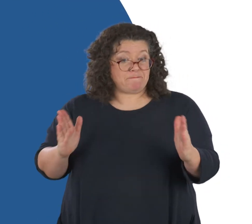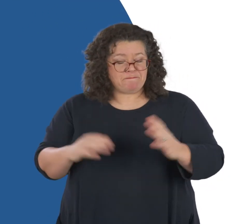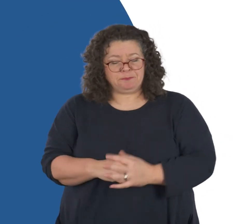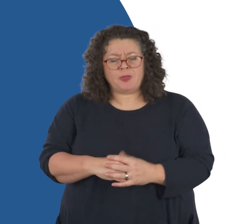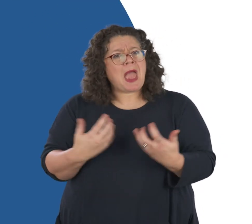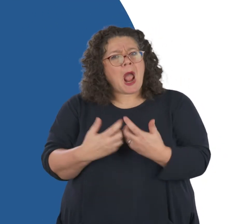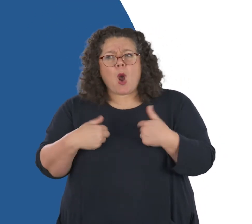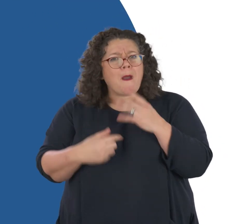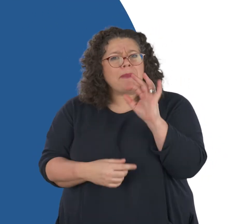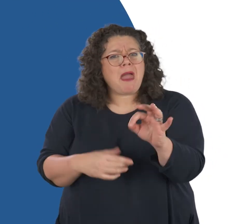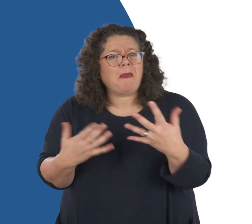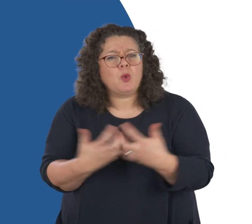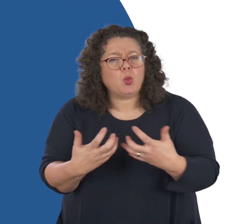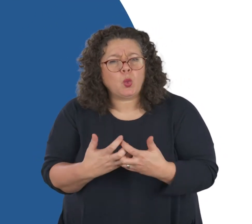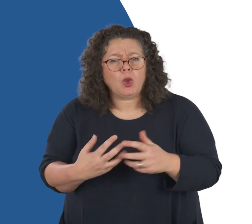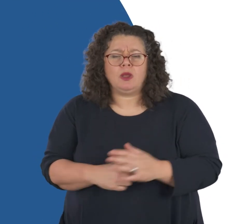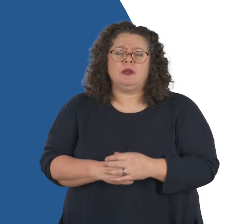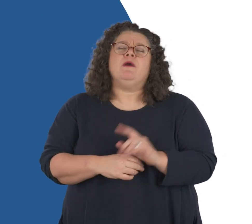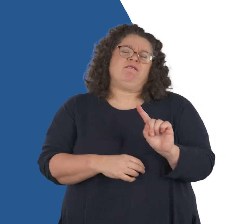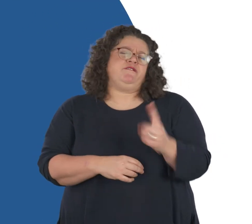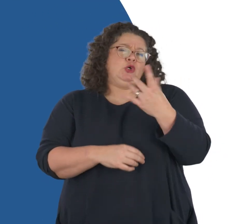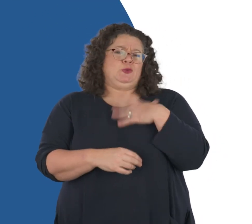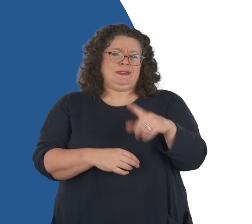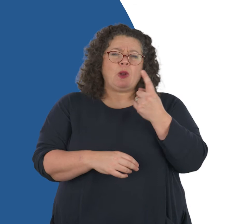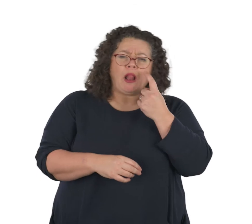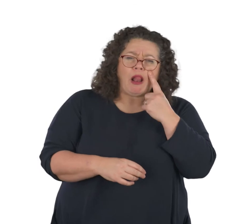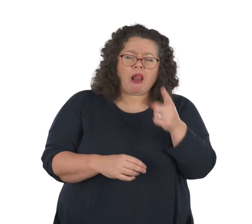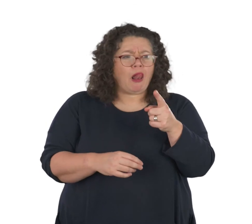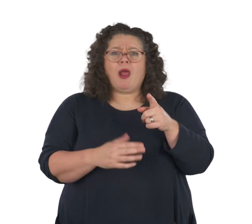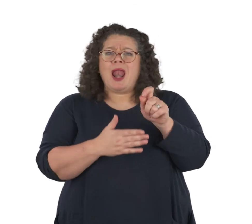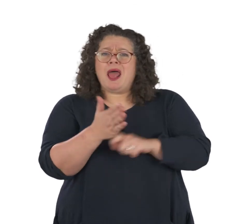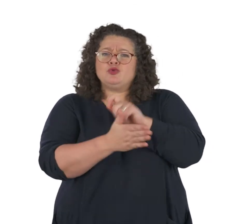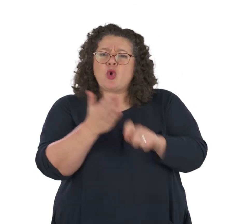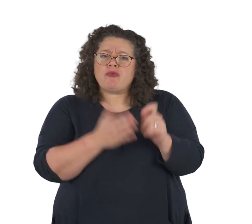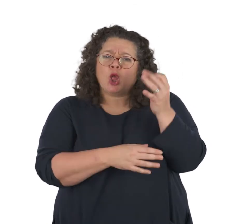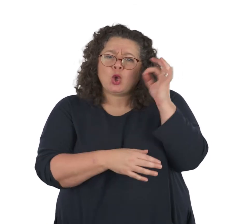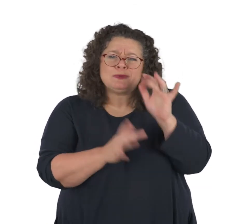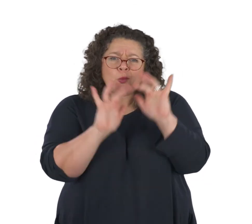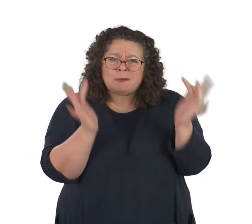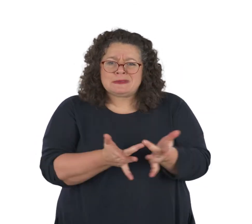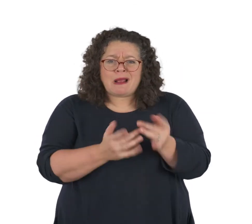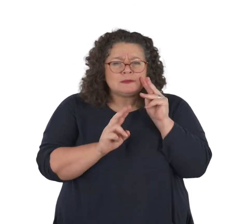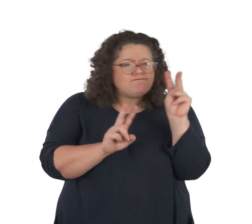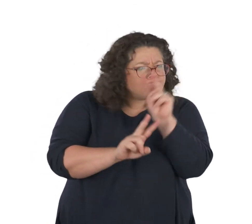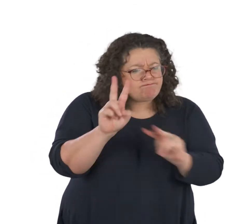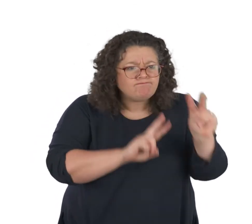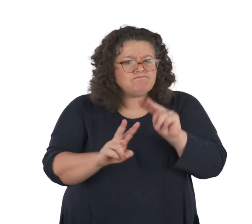Sut ydw i'n gwneud cais? Yn gyntaf, dylech ymgynghori a gwefan y Comisiwn Etholiadol